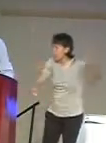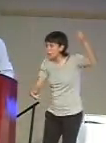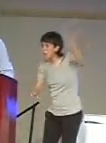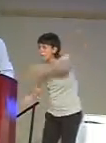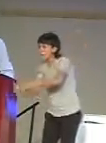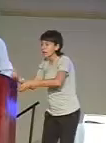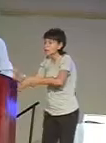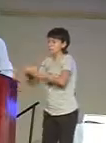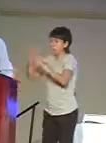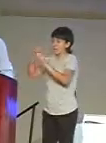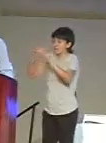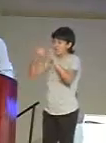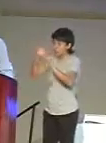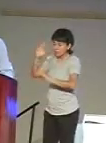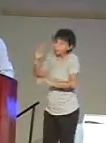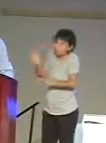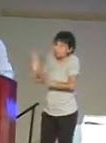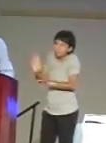unidades médicas